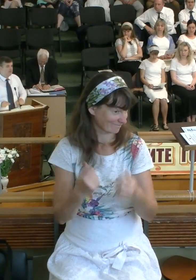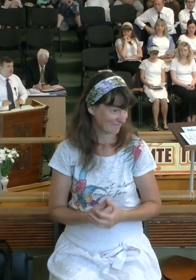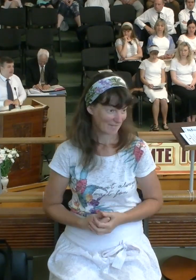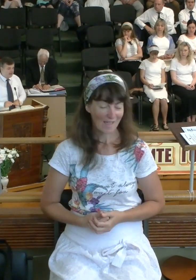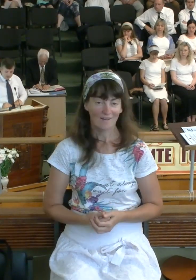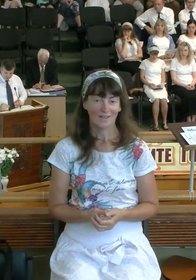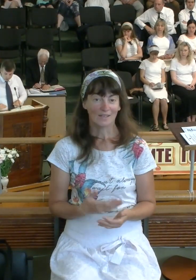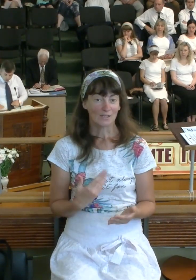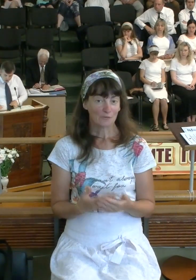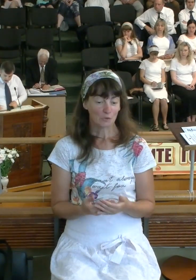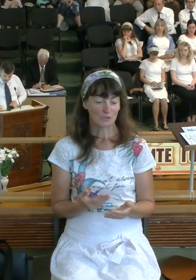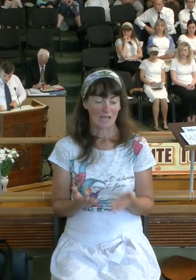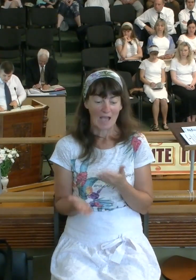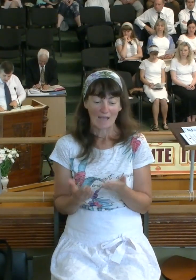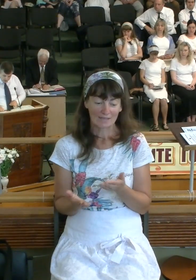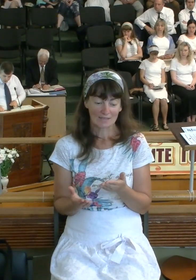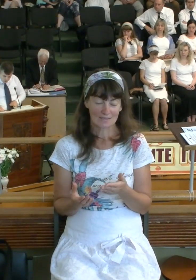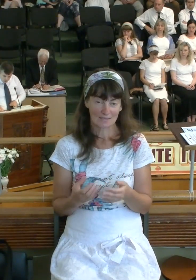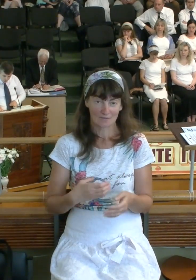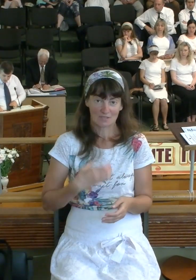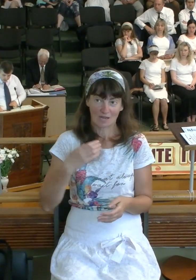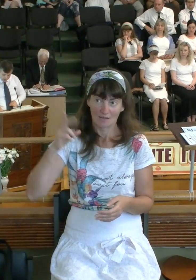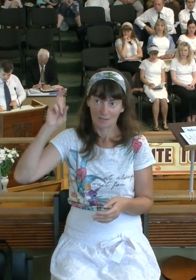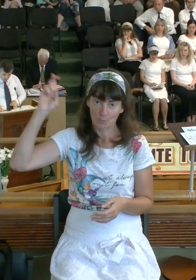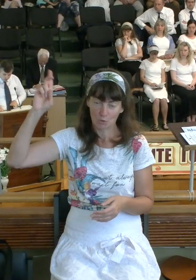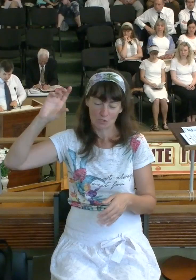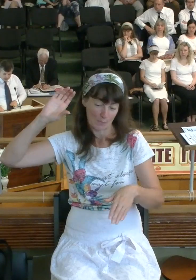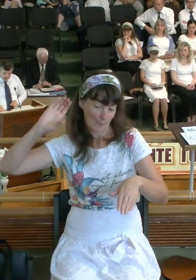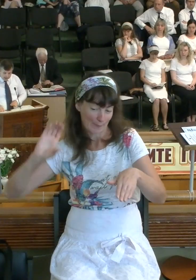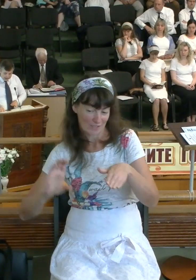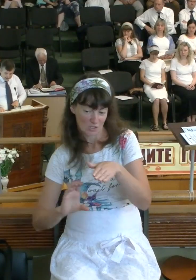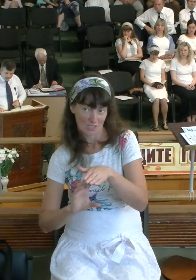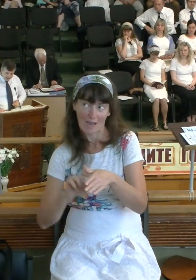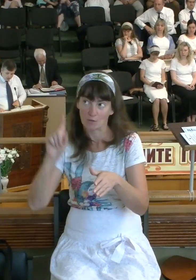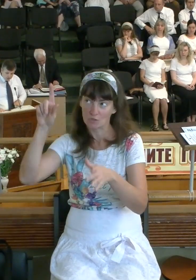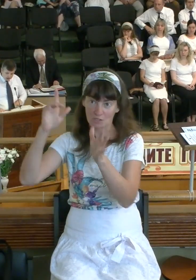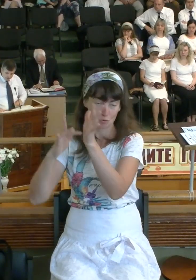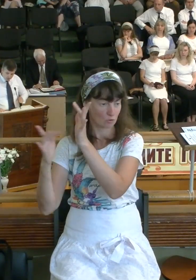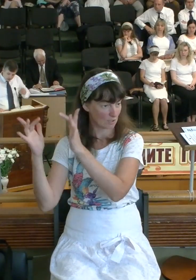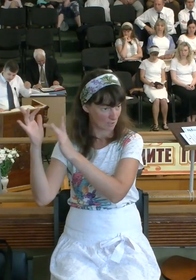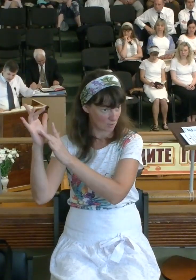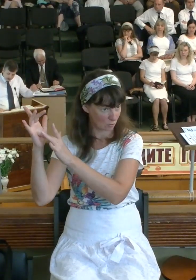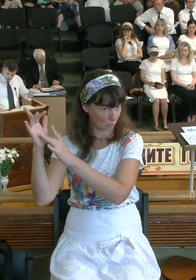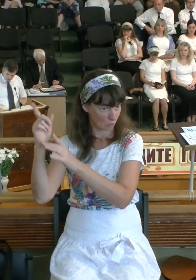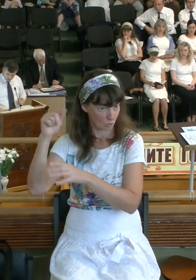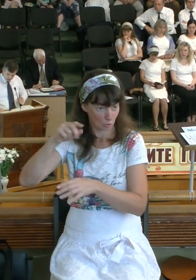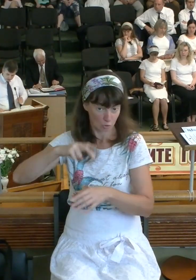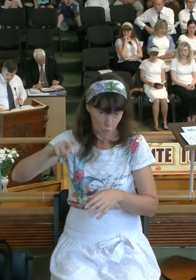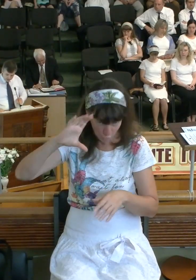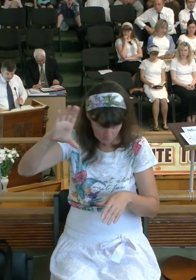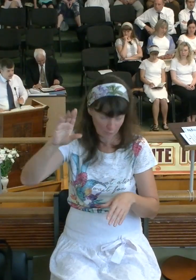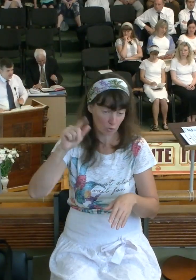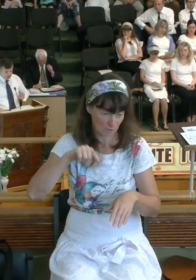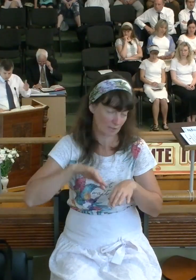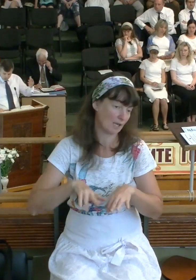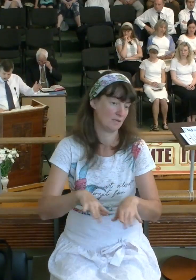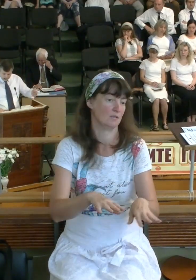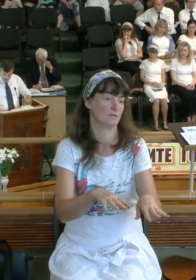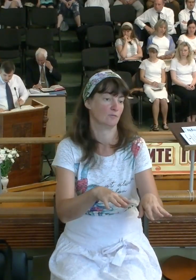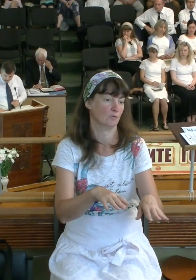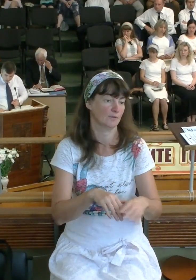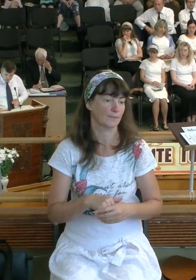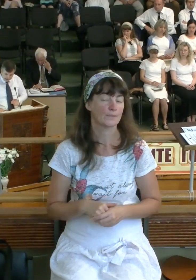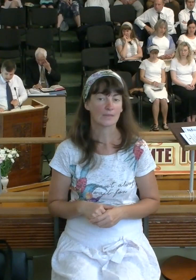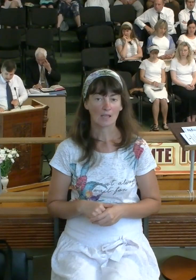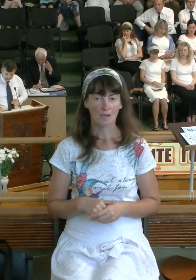Божьем покоряем свою жизнь Иисусу Христу. Когда-то Господь через пророка Михею во второй главе сказал народу